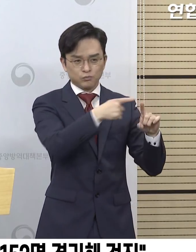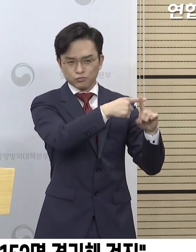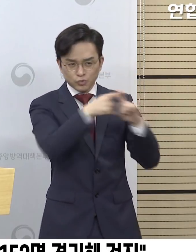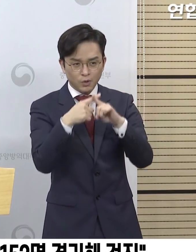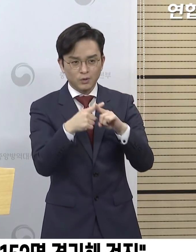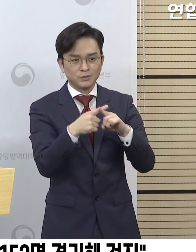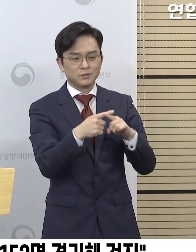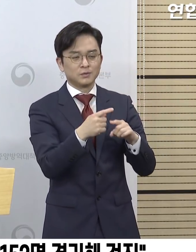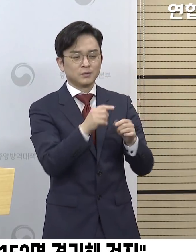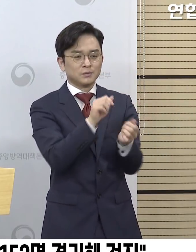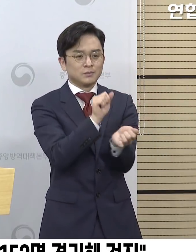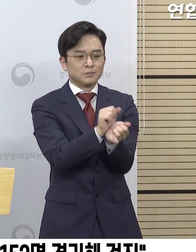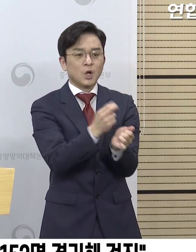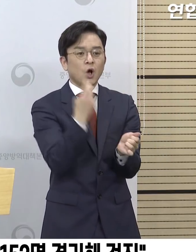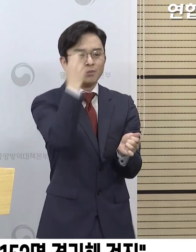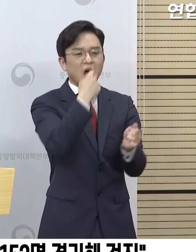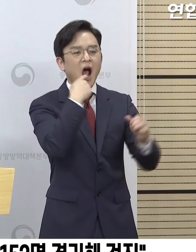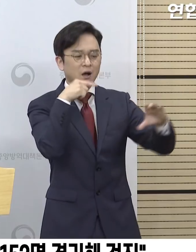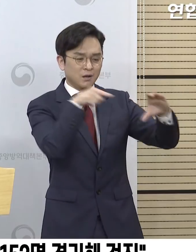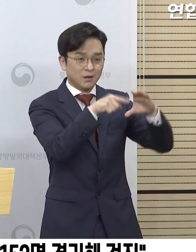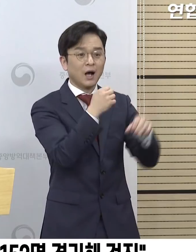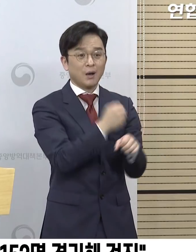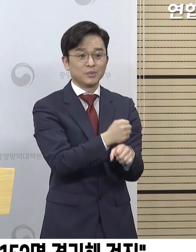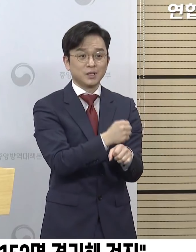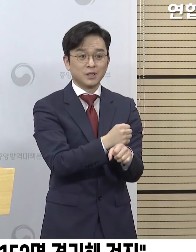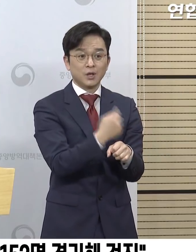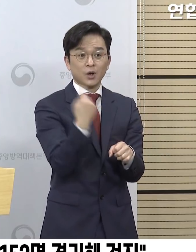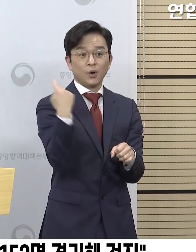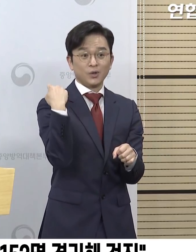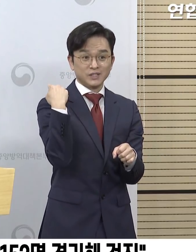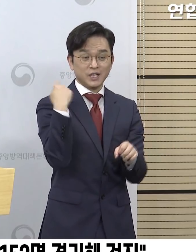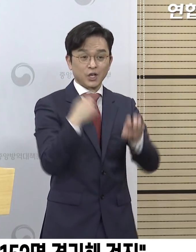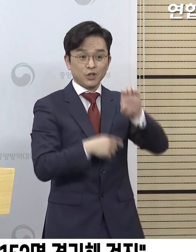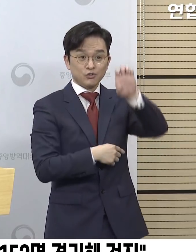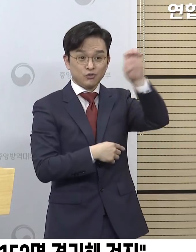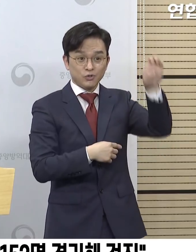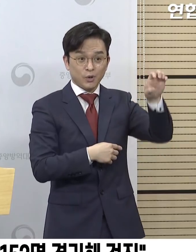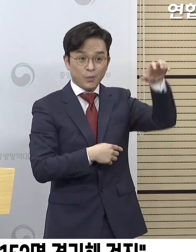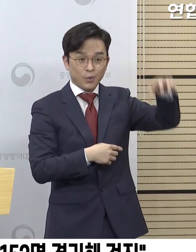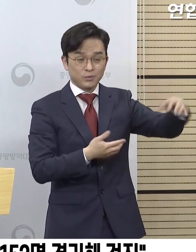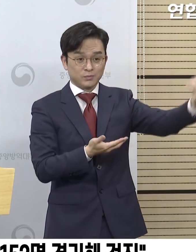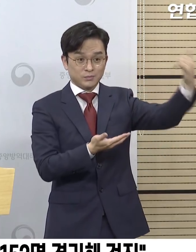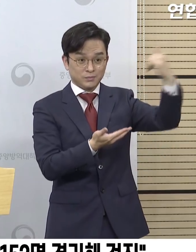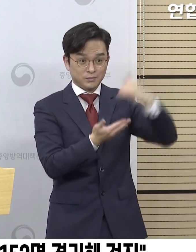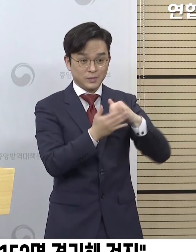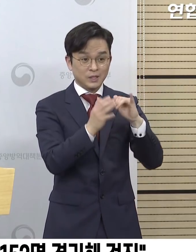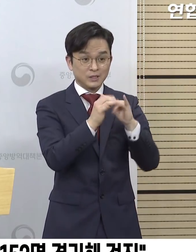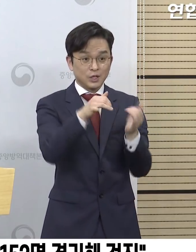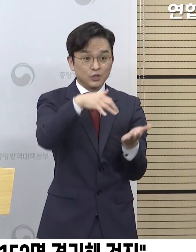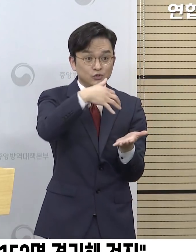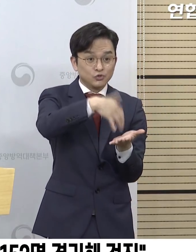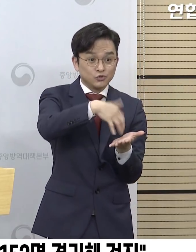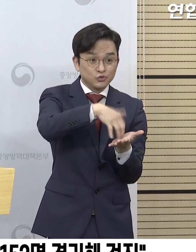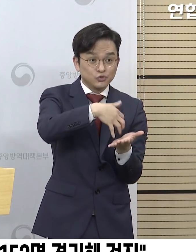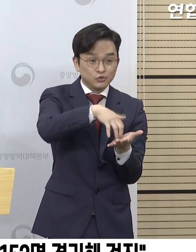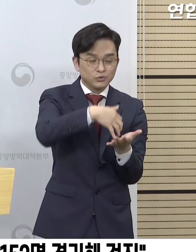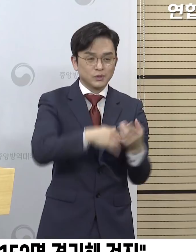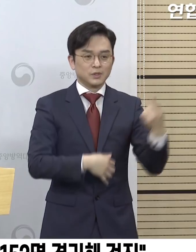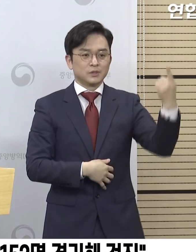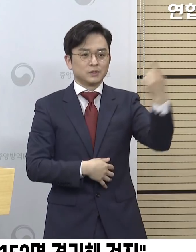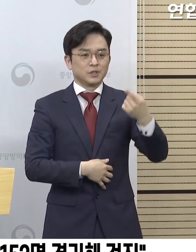있습니다. 시행 첫날인 어제는 유럽발 항공편 등 진단검사 대상자가 유럽발 입국자